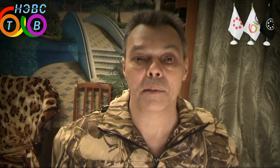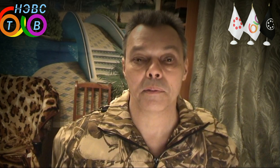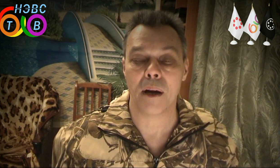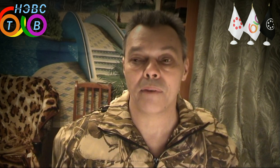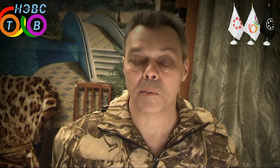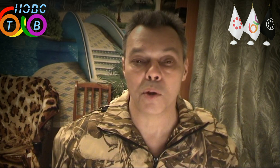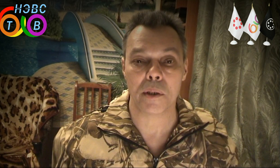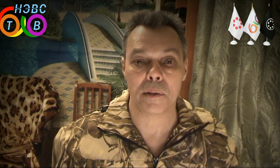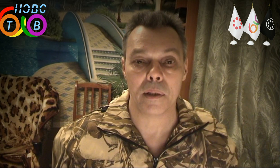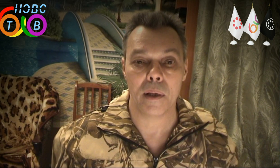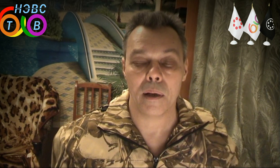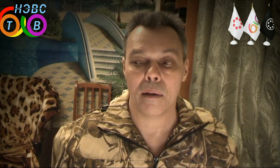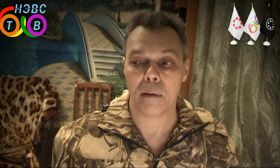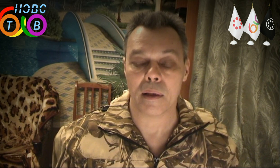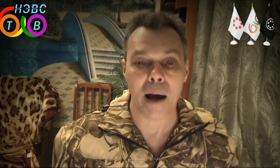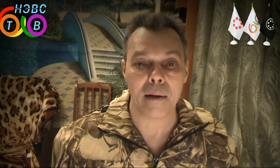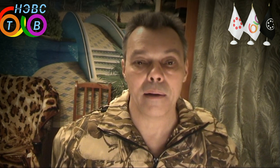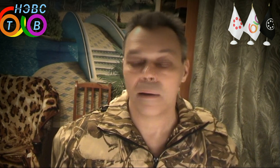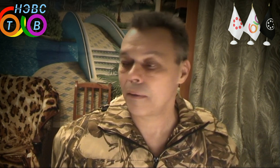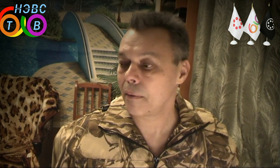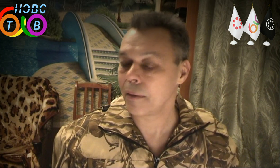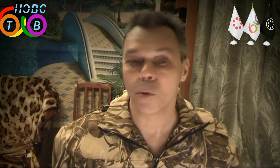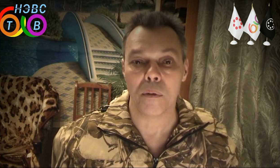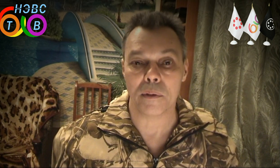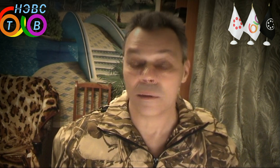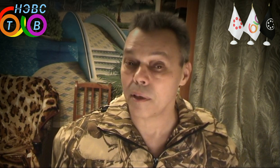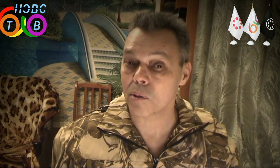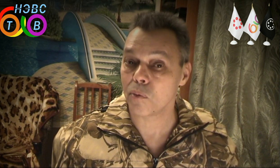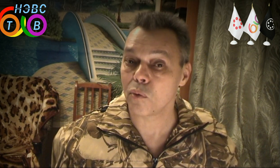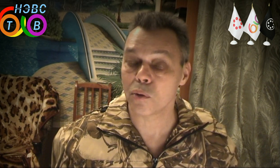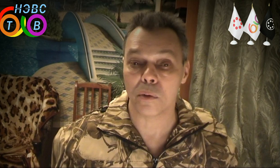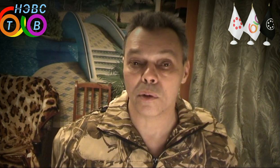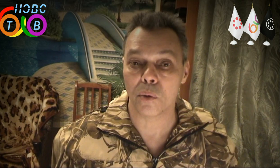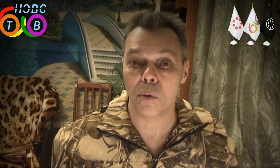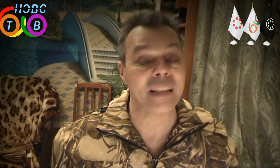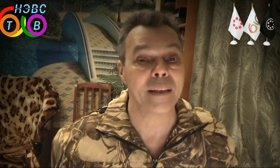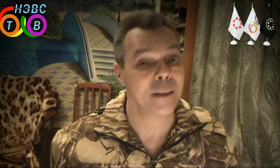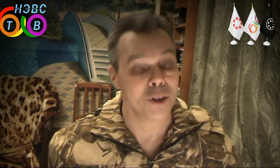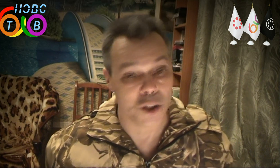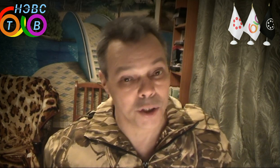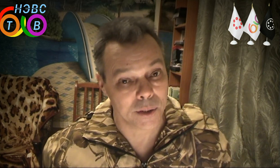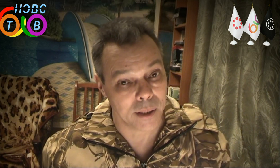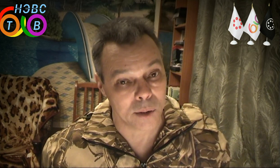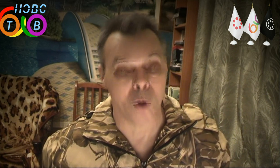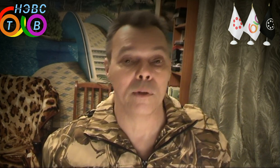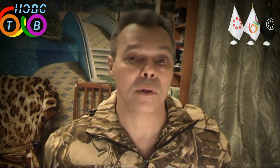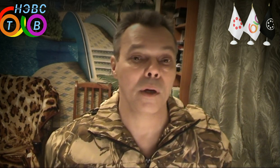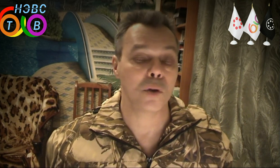показывать вам возможности, как готовить интересную, вкусную еду, энергетически готовить,